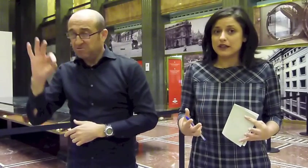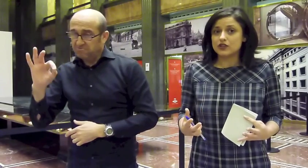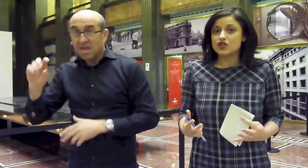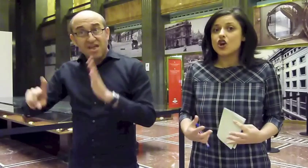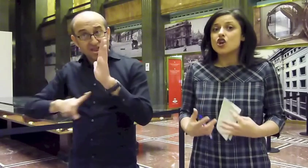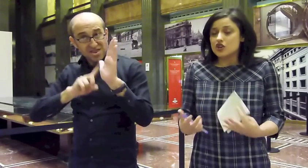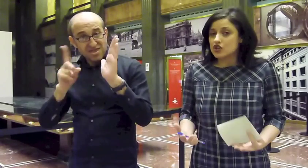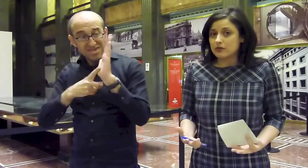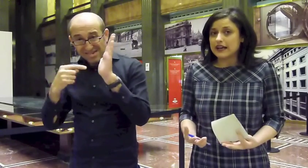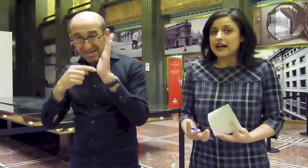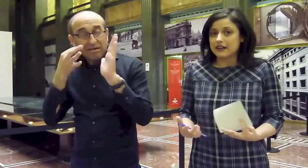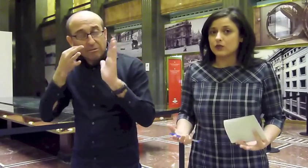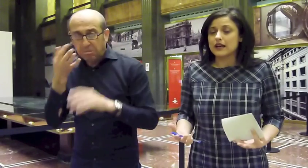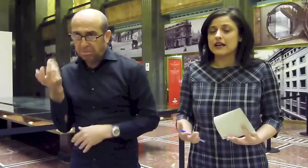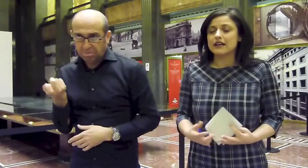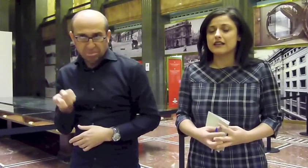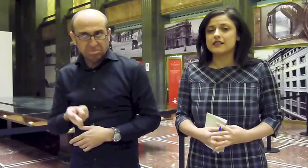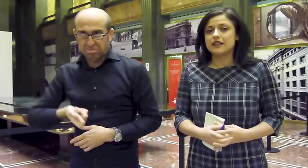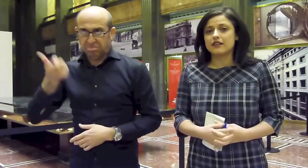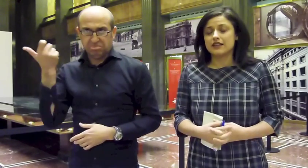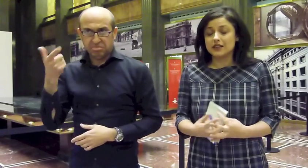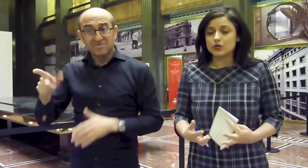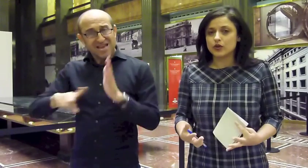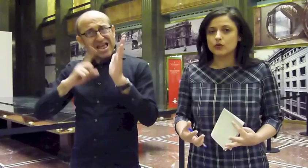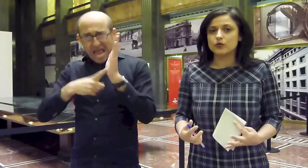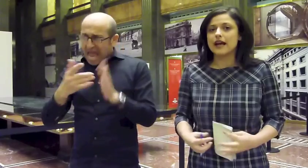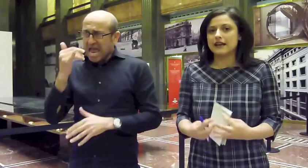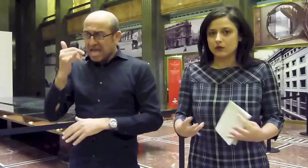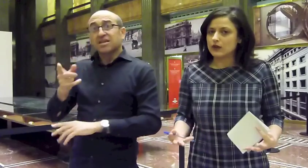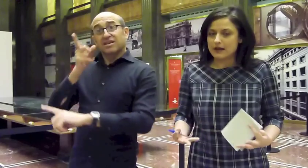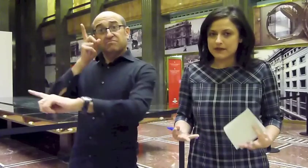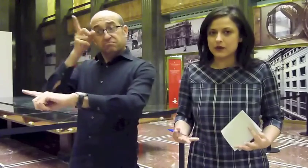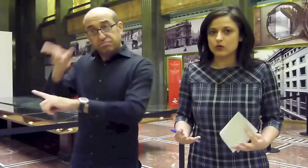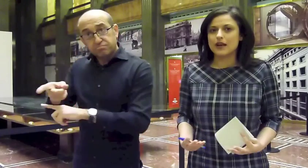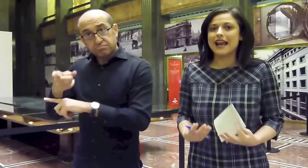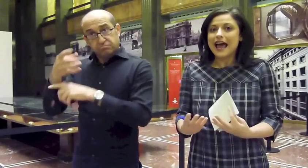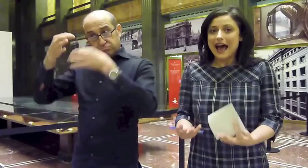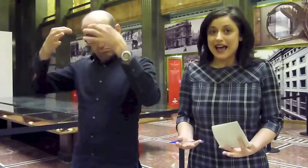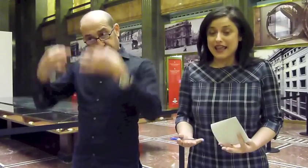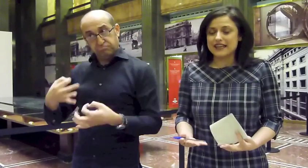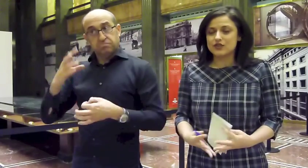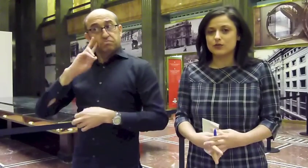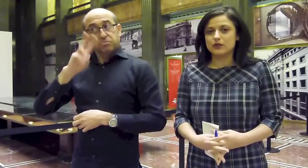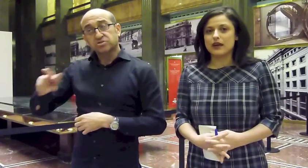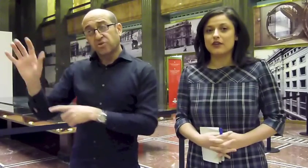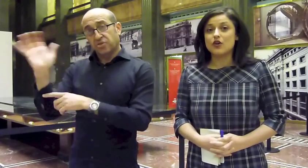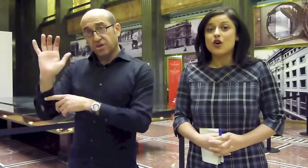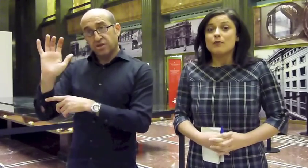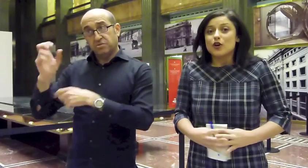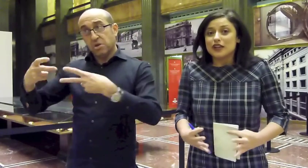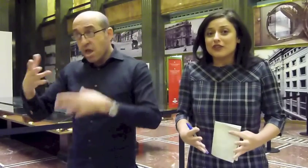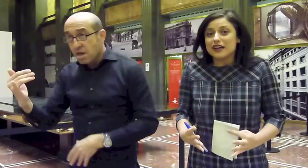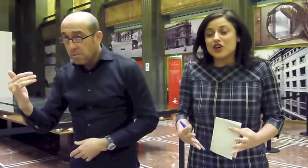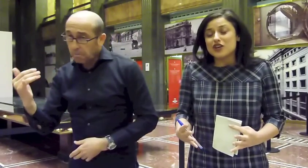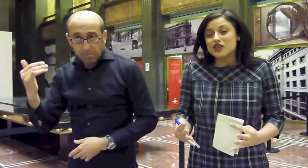estos momentos no se obliga a ninguna institución cultural, a ninguna empresa cultural a hacer el subtitulado.